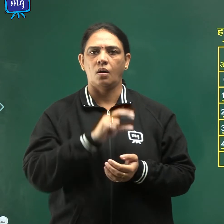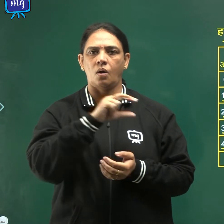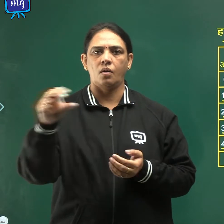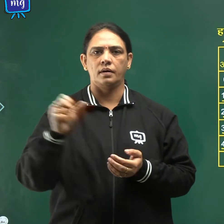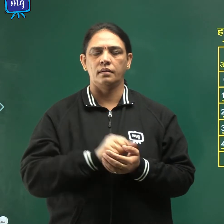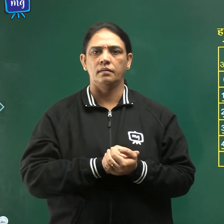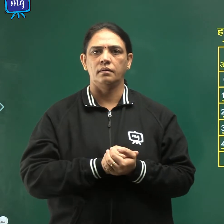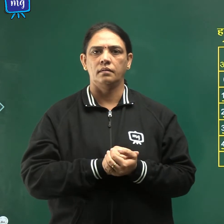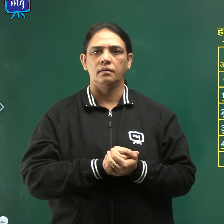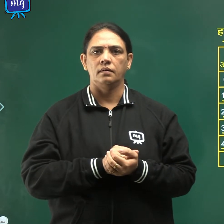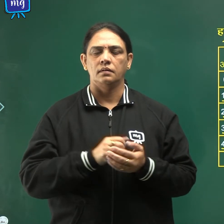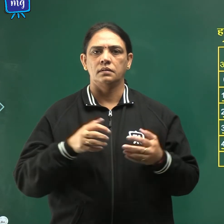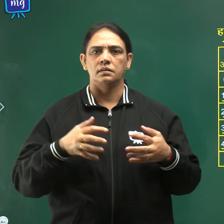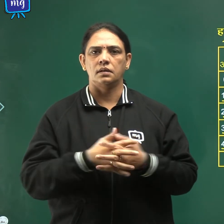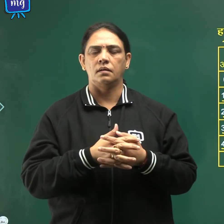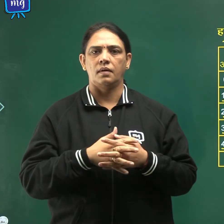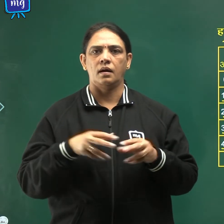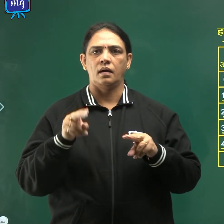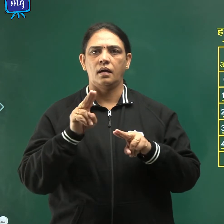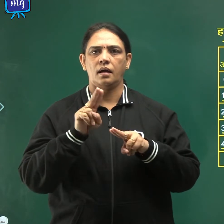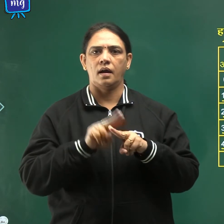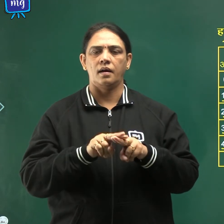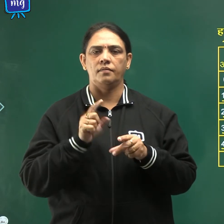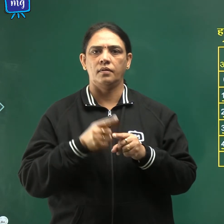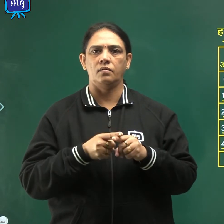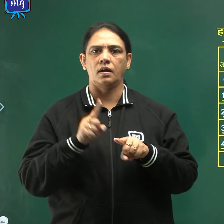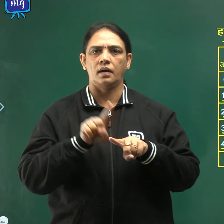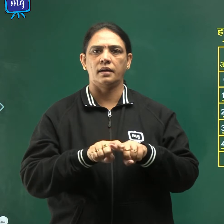और सिग्मा एफ एक्स